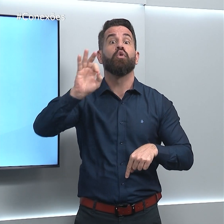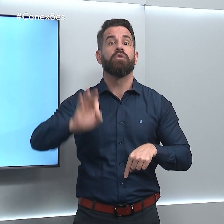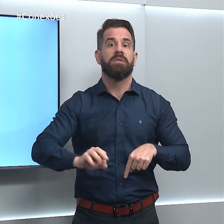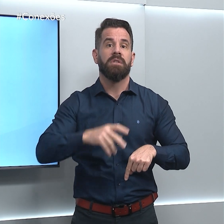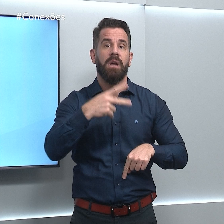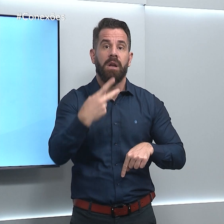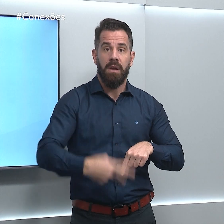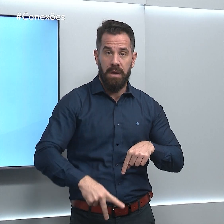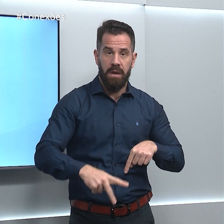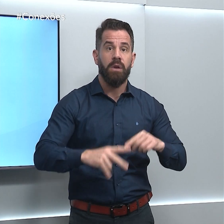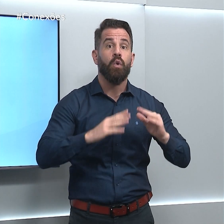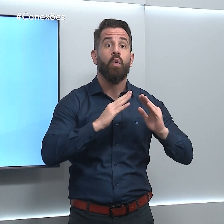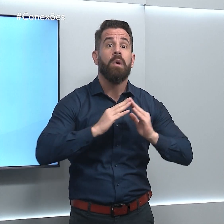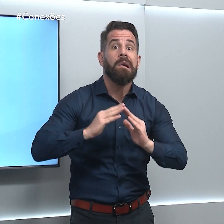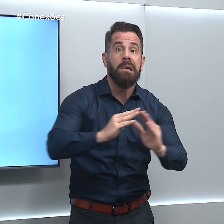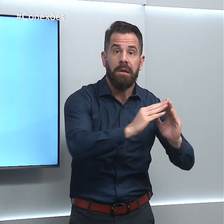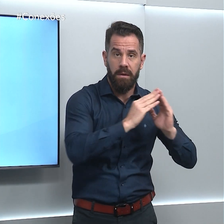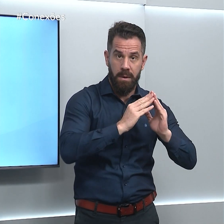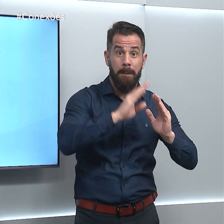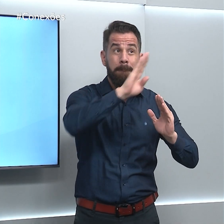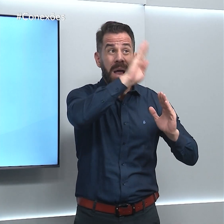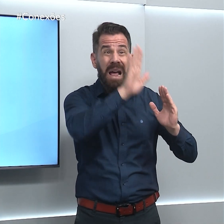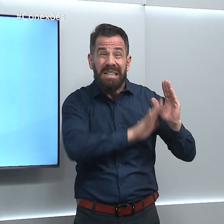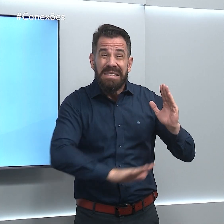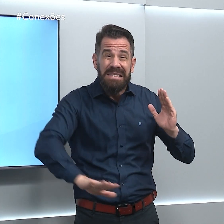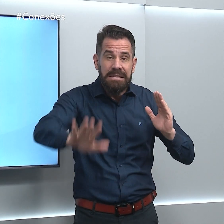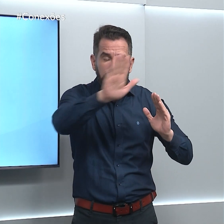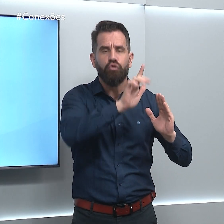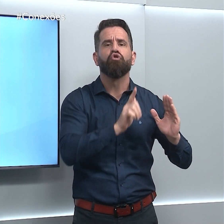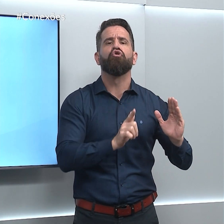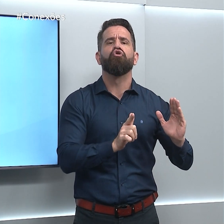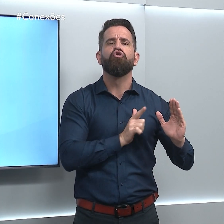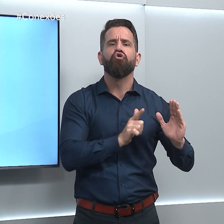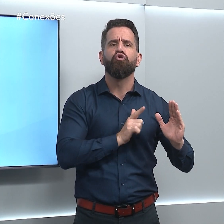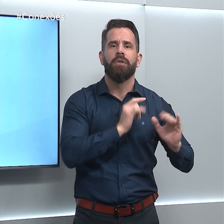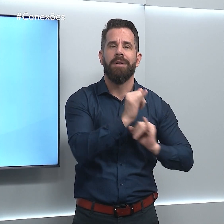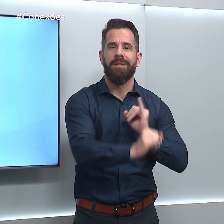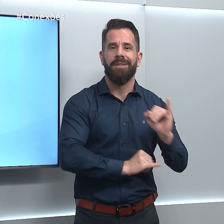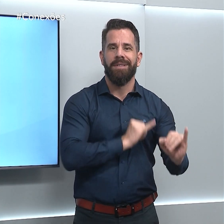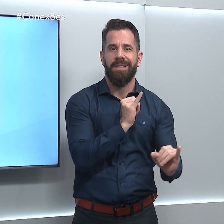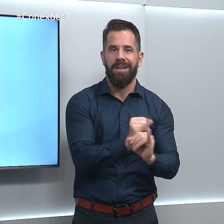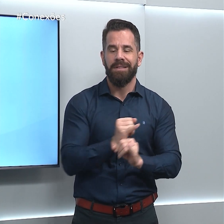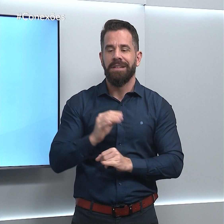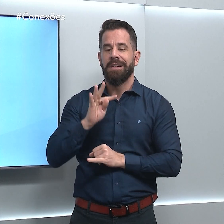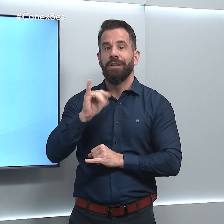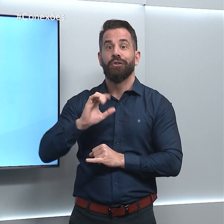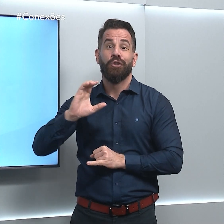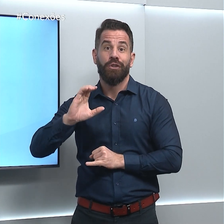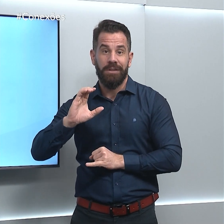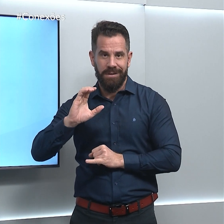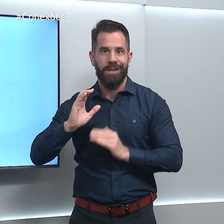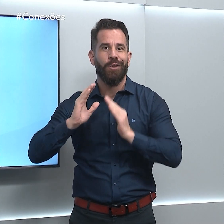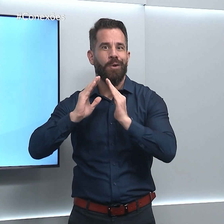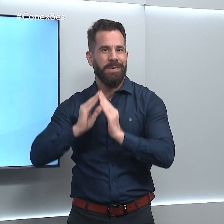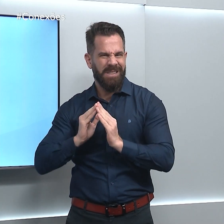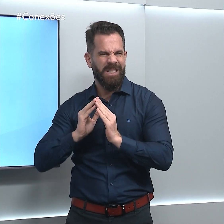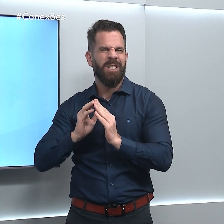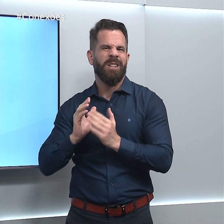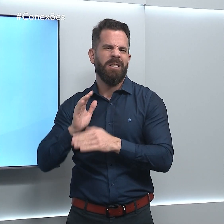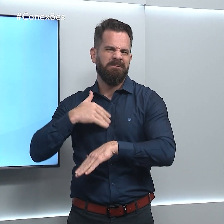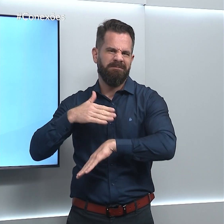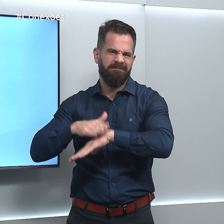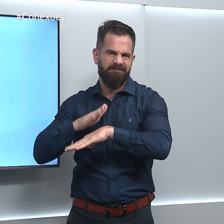Brasil possuem acesso à internet, segundo a pesquisa da TIC Domicílios, realizada pelo Centro Regional para